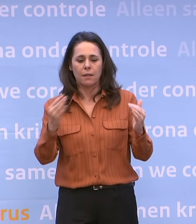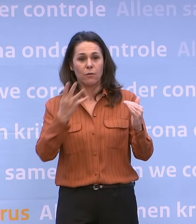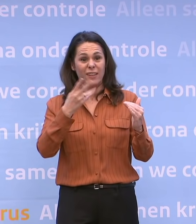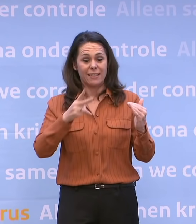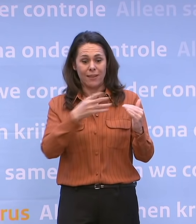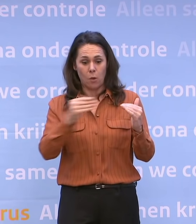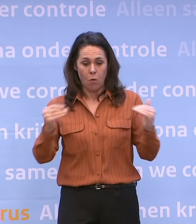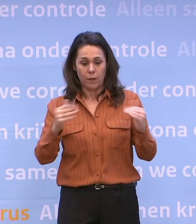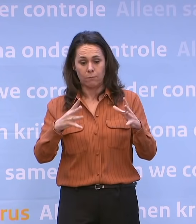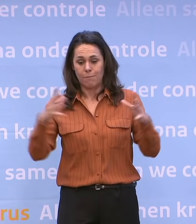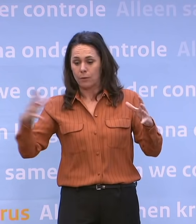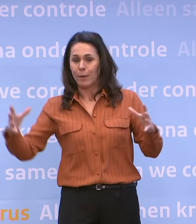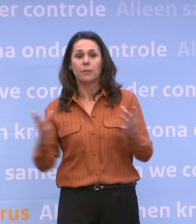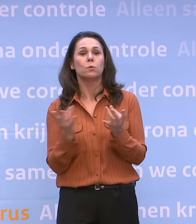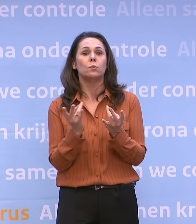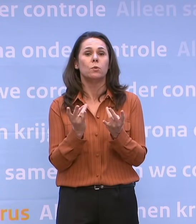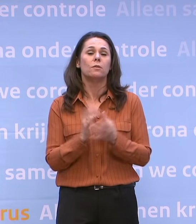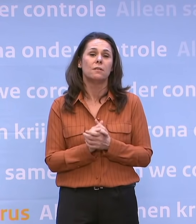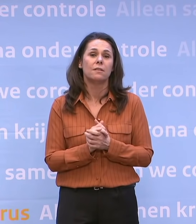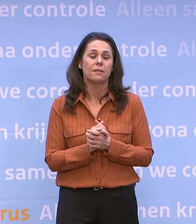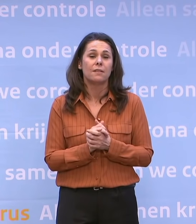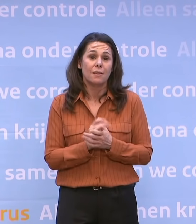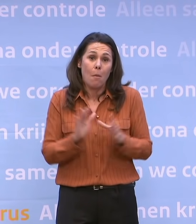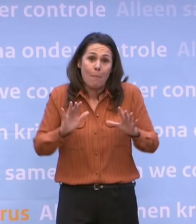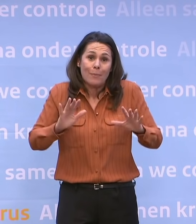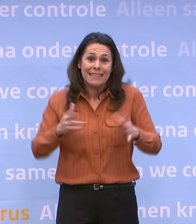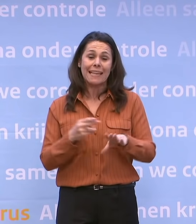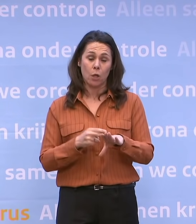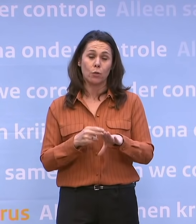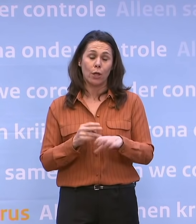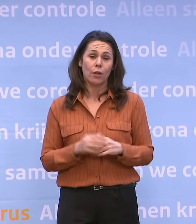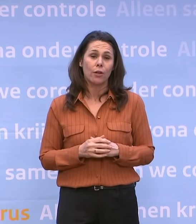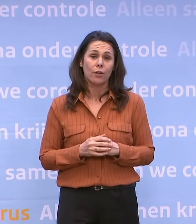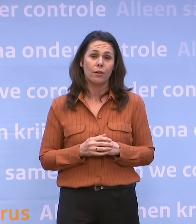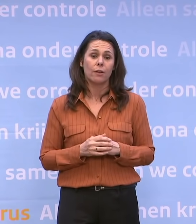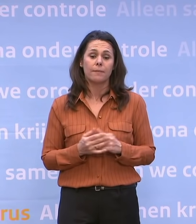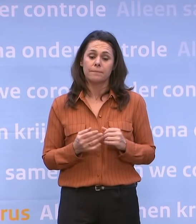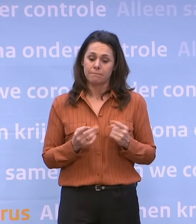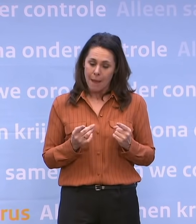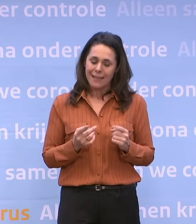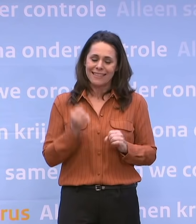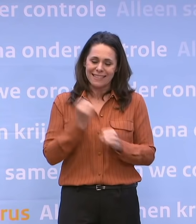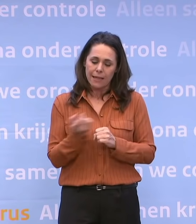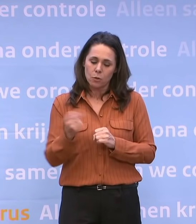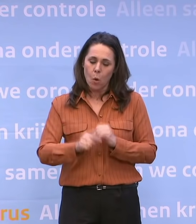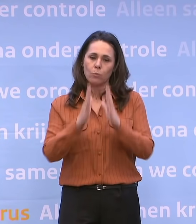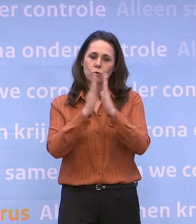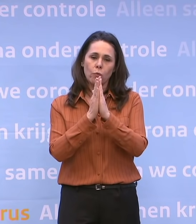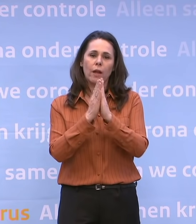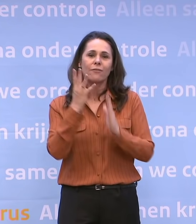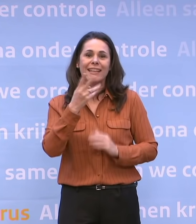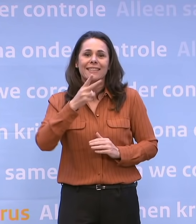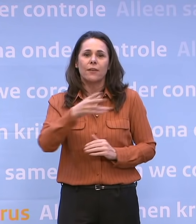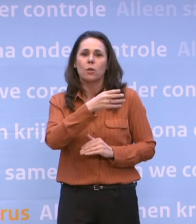2400. Want dat zal mogelijkerwijs nodig zijn. Maar in ieder geval gaan we zorgen voor aanstaande zondag 2400 plekken.